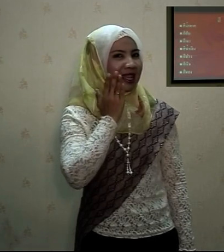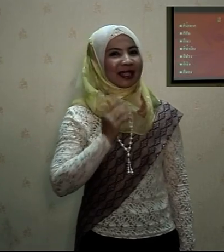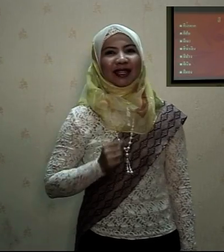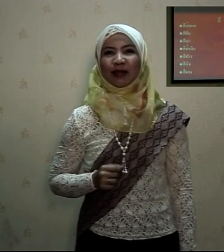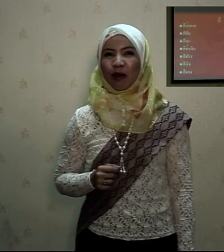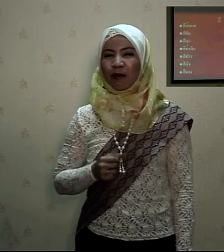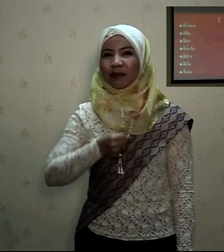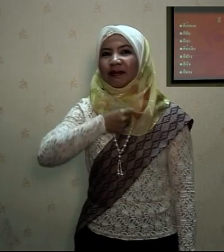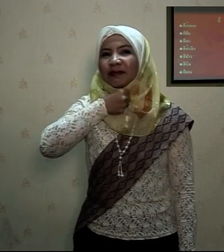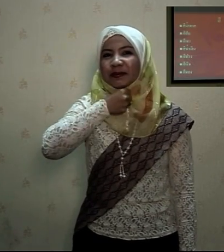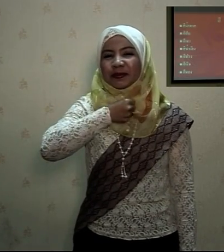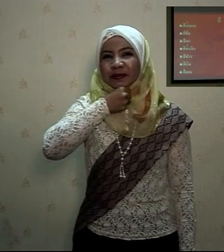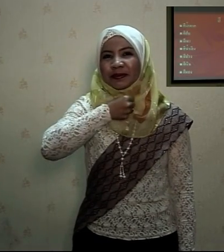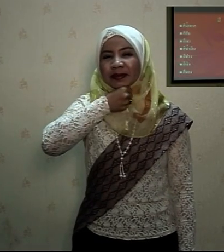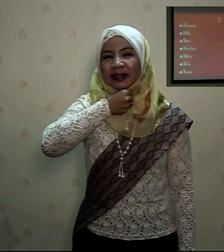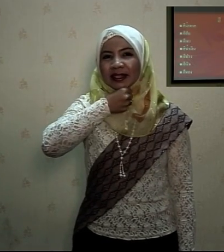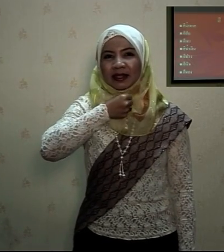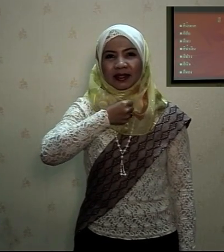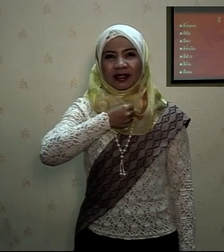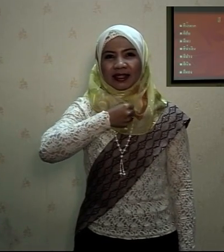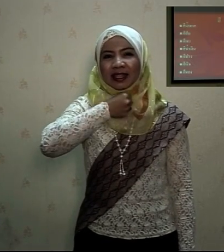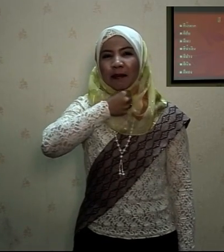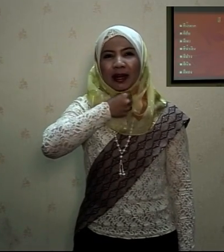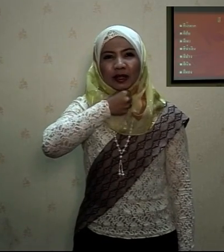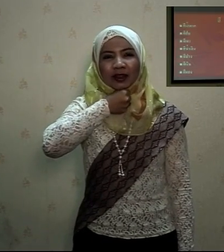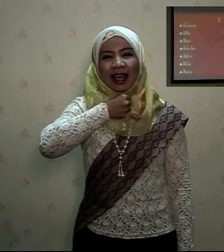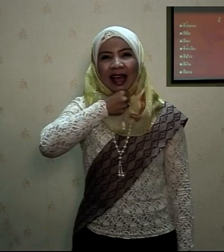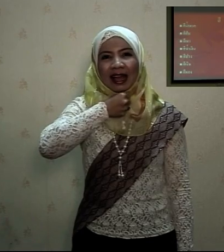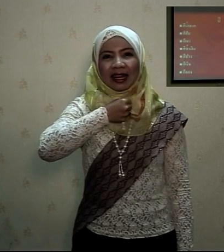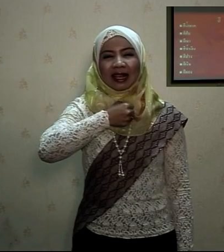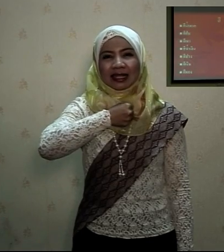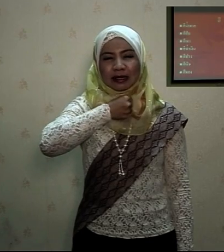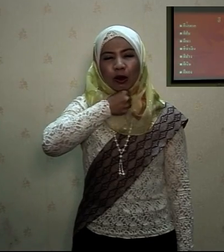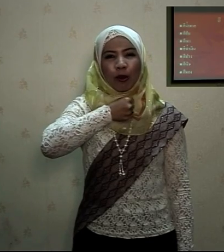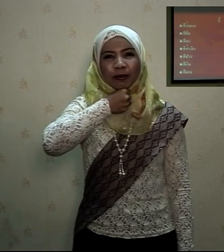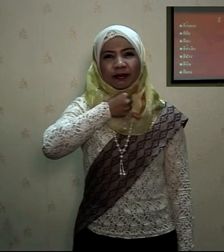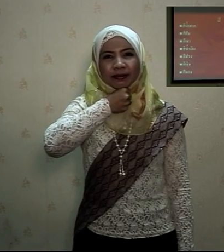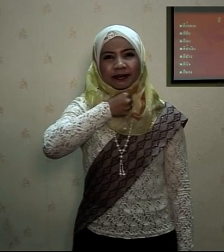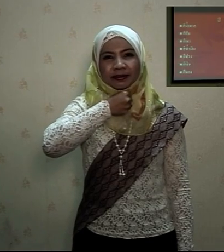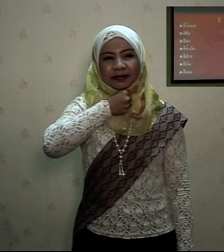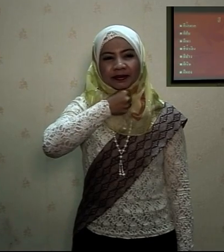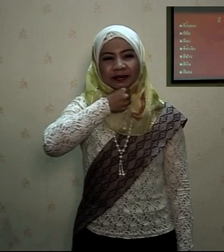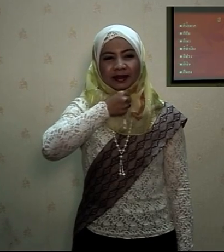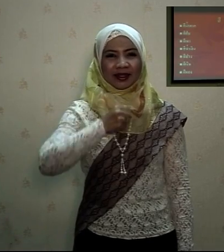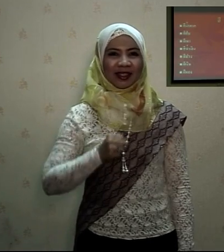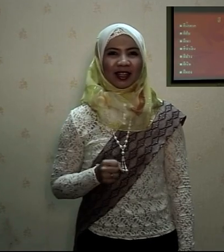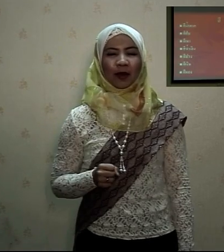สีส้มกำหมัดค้อใต้คางนะคะสีส้มต่อไป